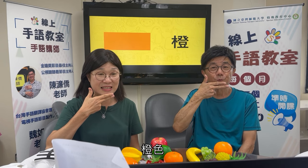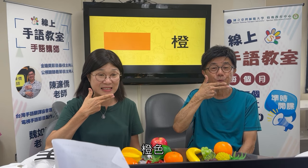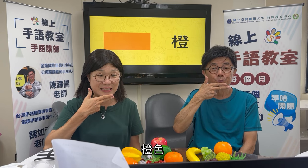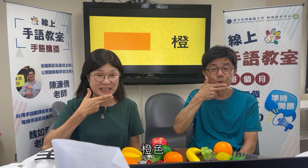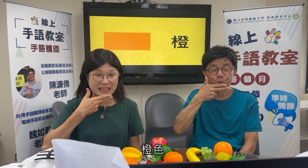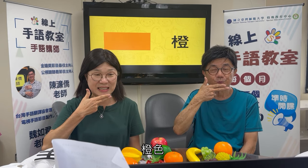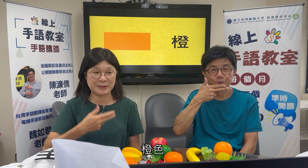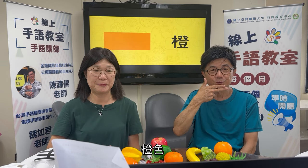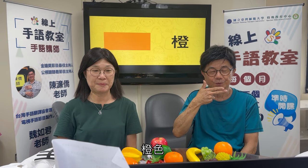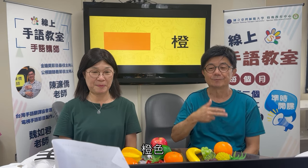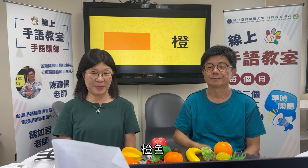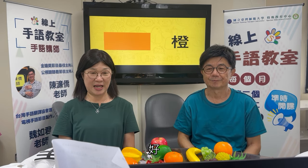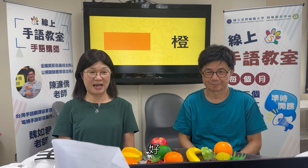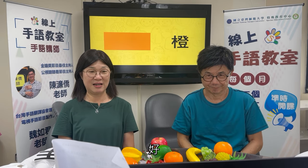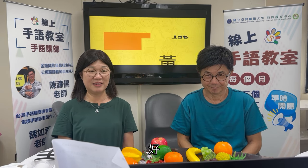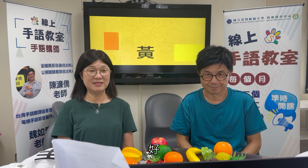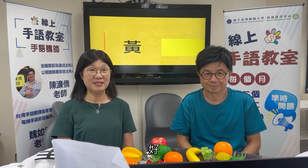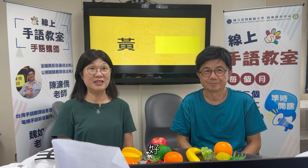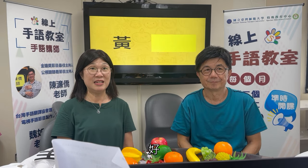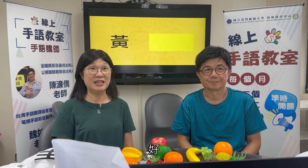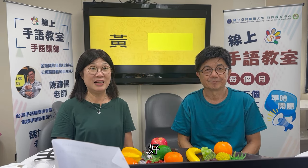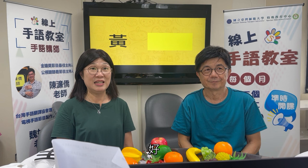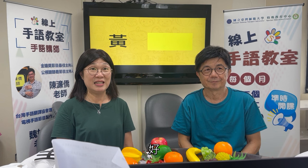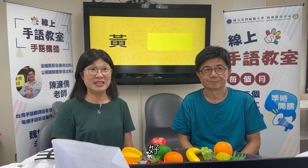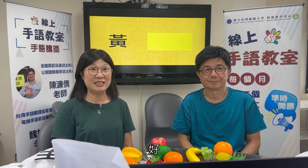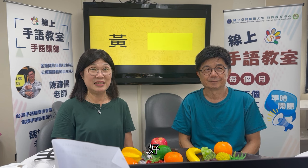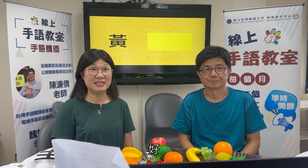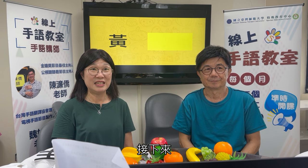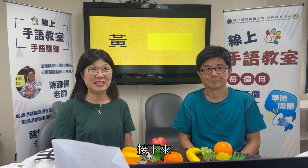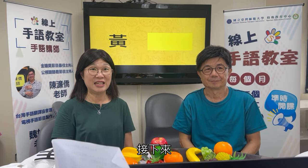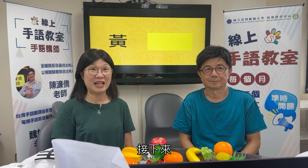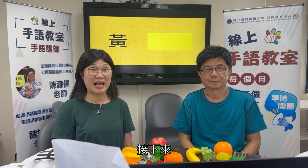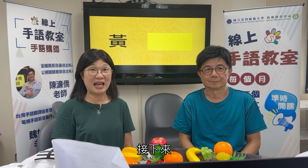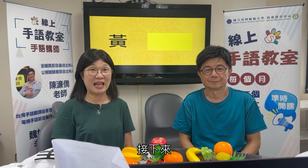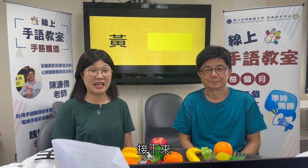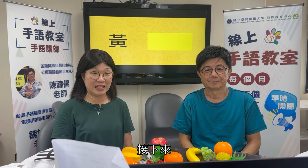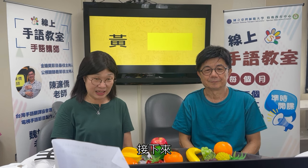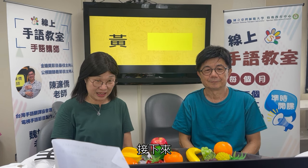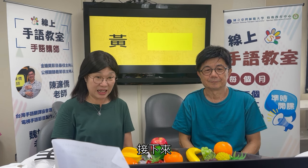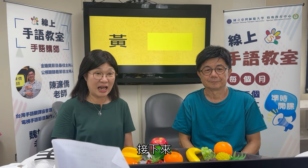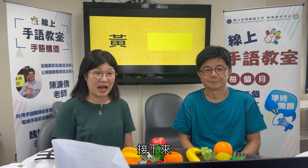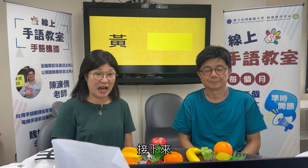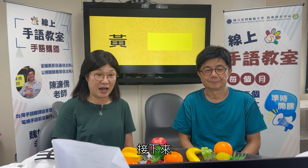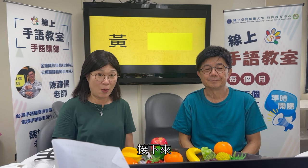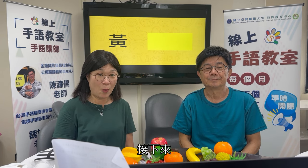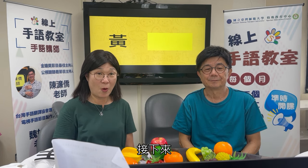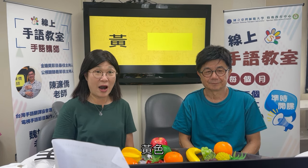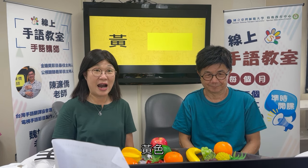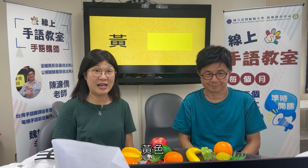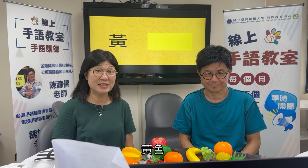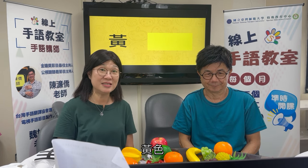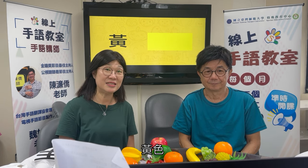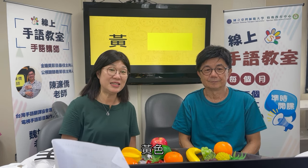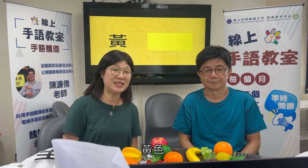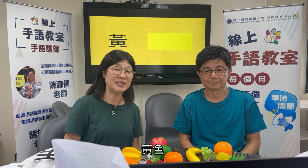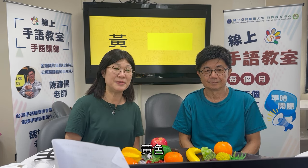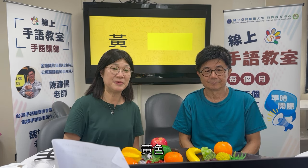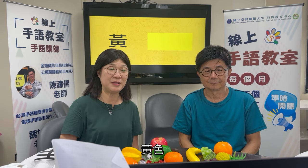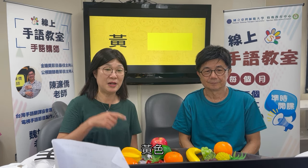色。好，接下来黄色，